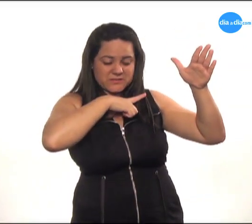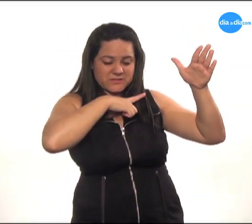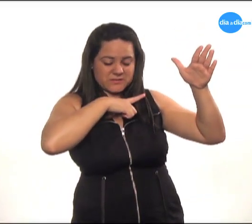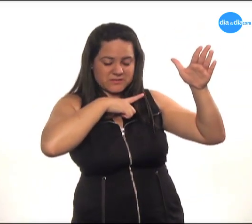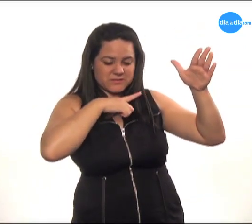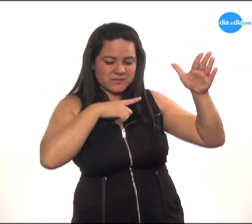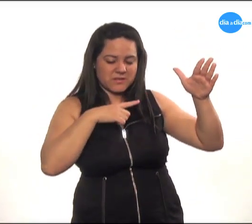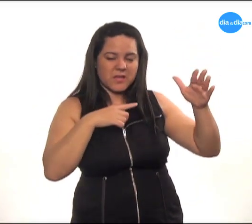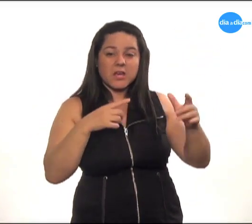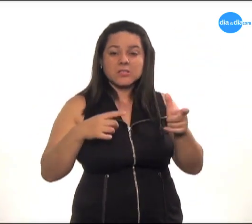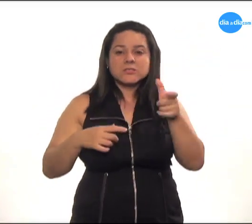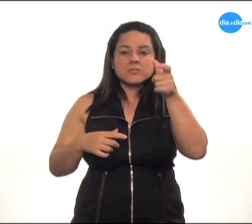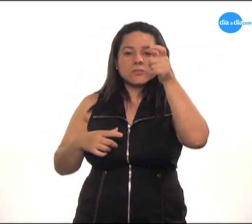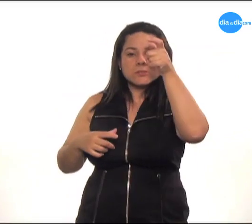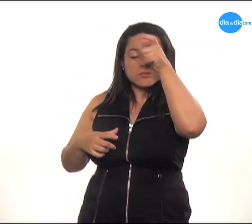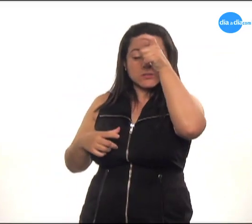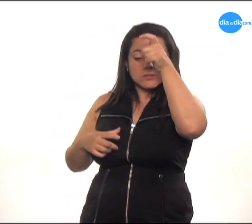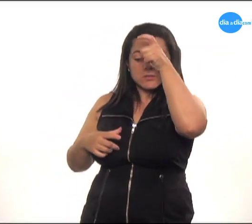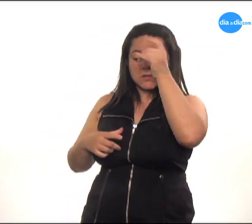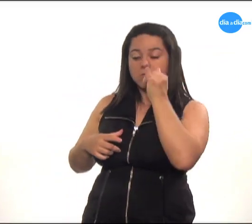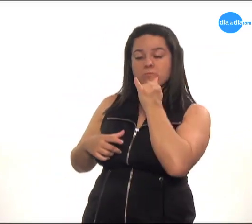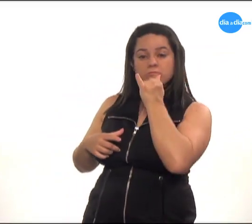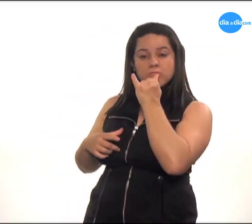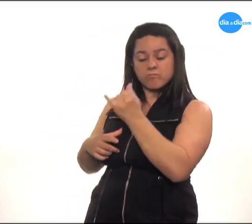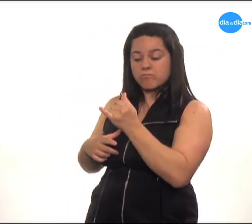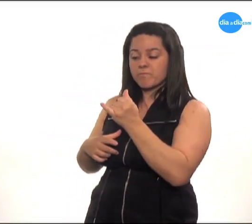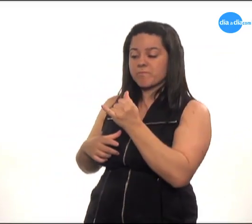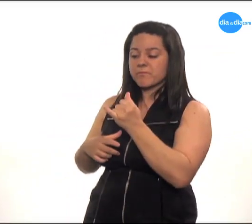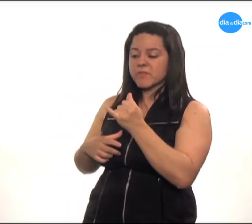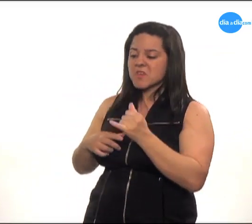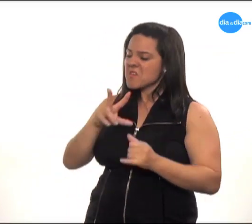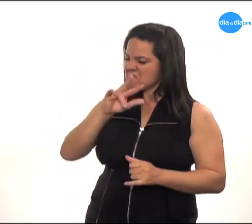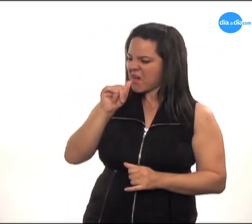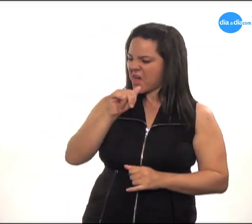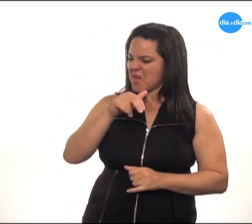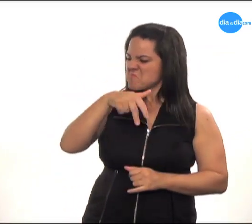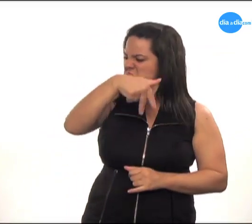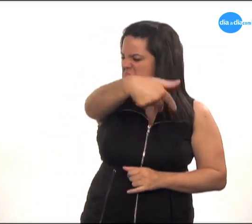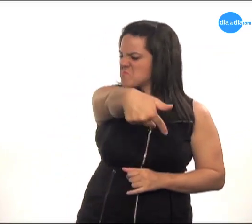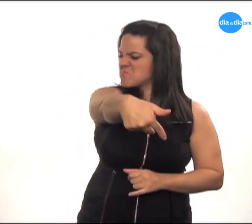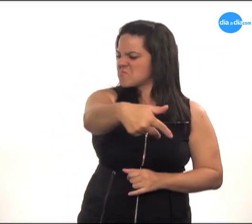descendo assim. E aí o diabo diz assim para Jesus, pula daqui.